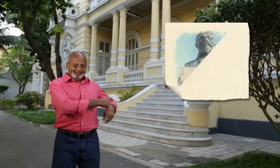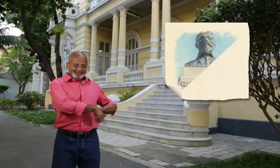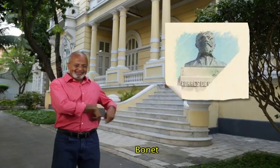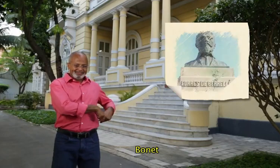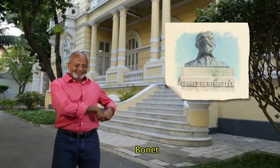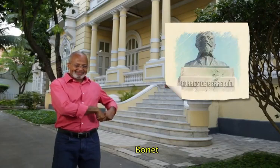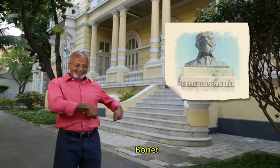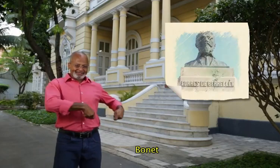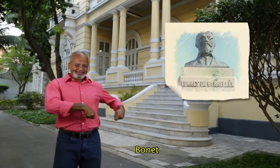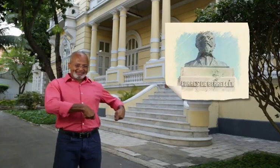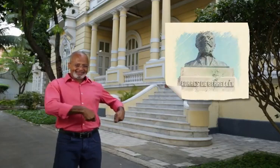Bonnet.